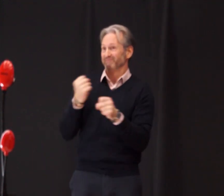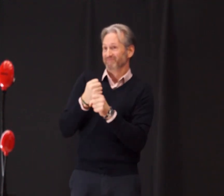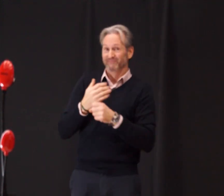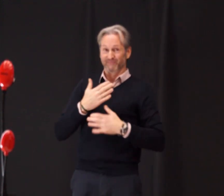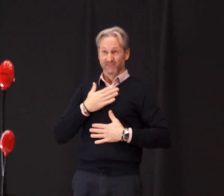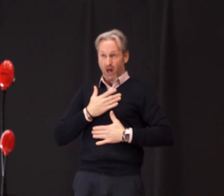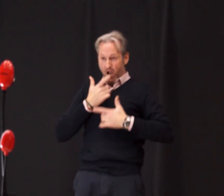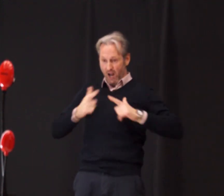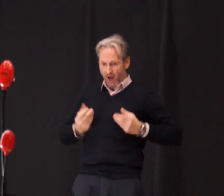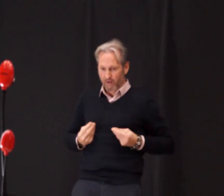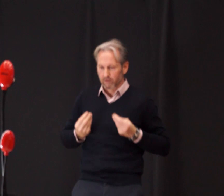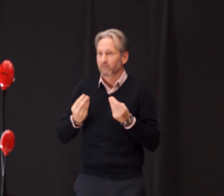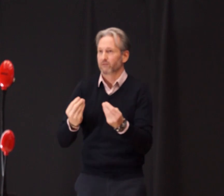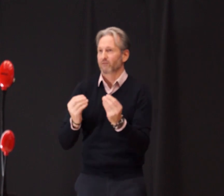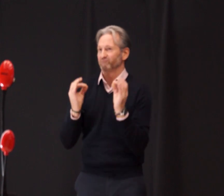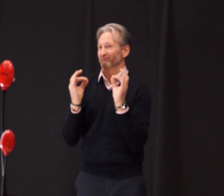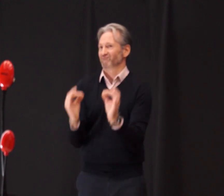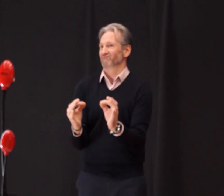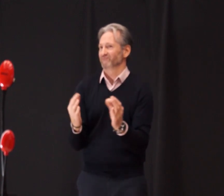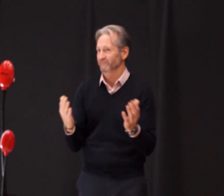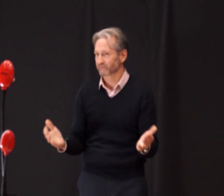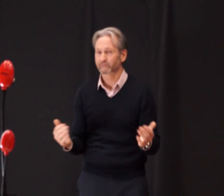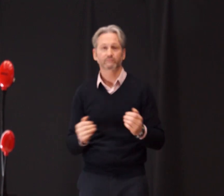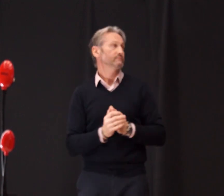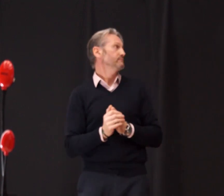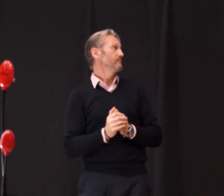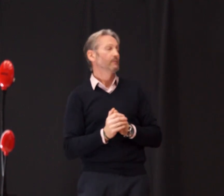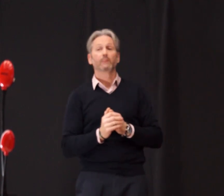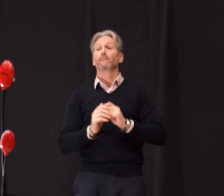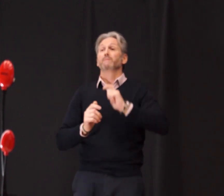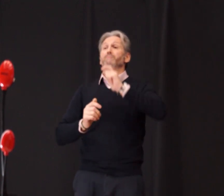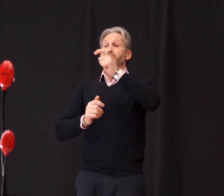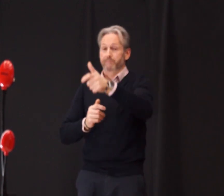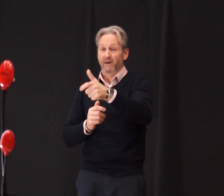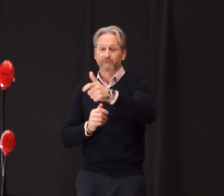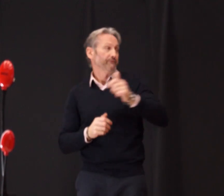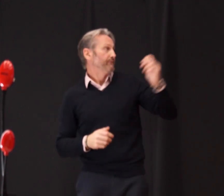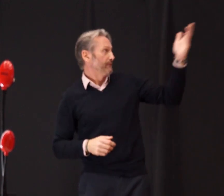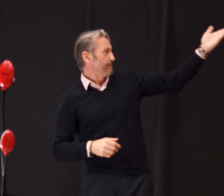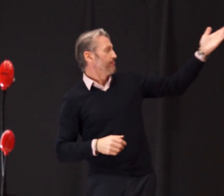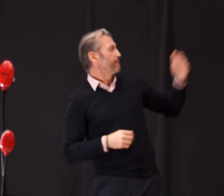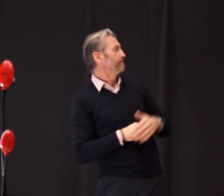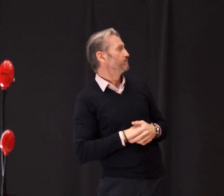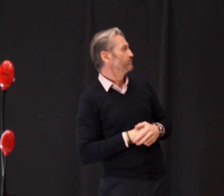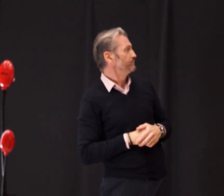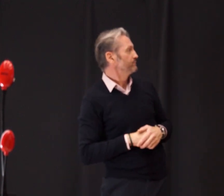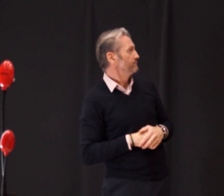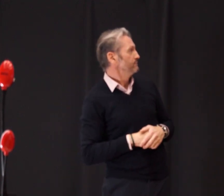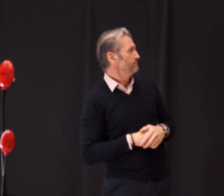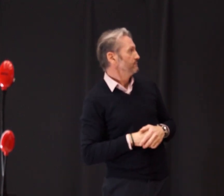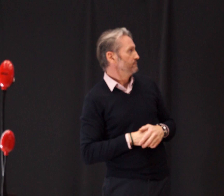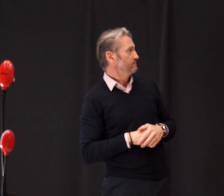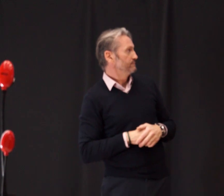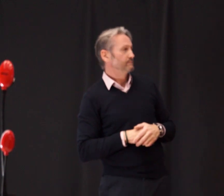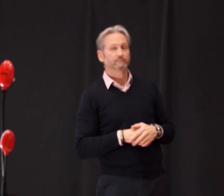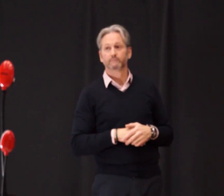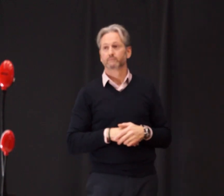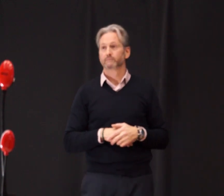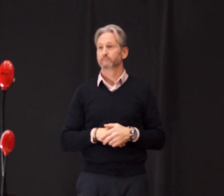dit Ivani, ce développement linguistique, cette genèse de langue, ces néologies sont vraiment très utiles pour les enfants.